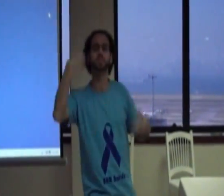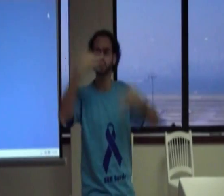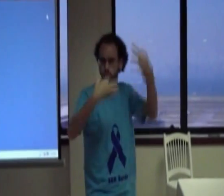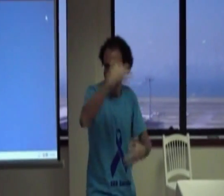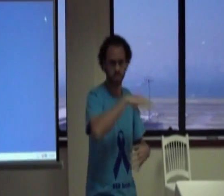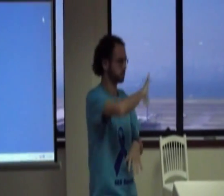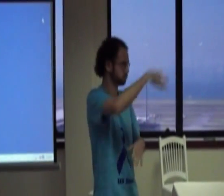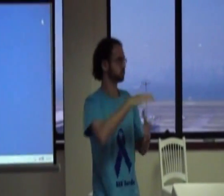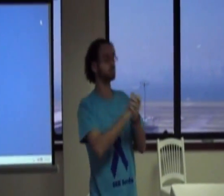os que estão aqui,